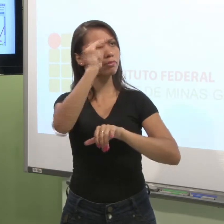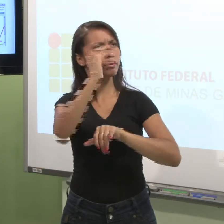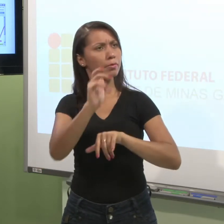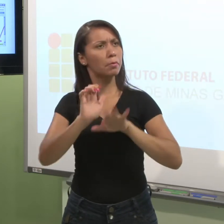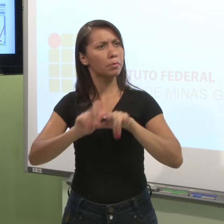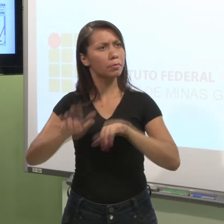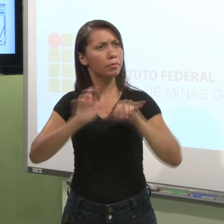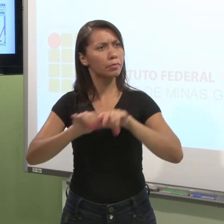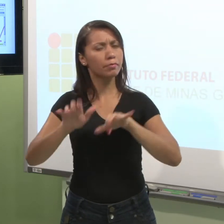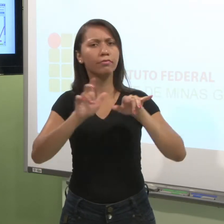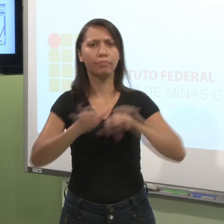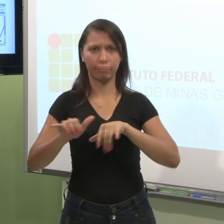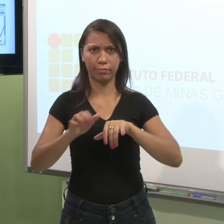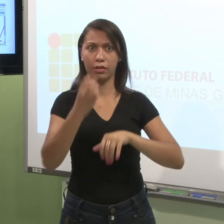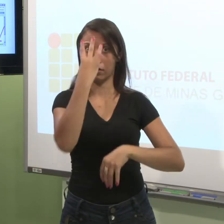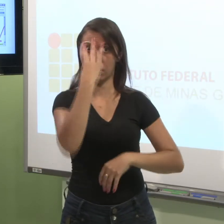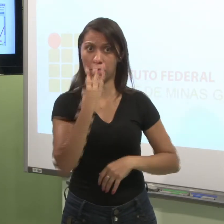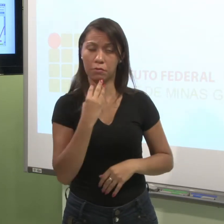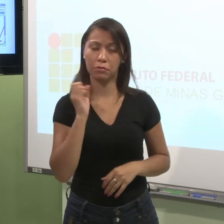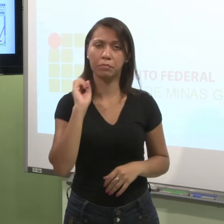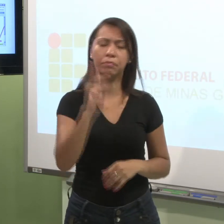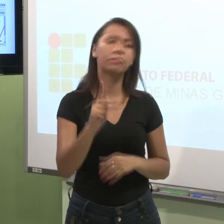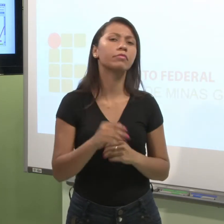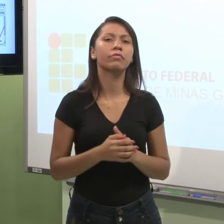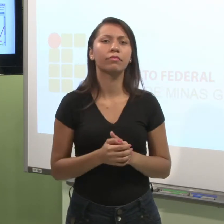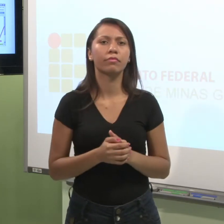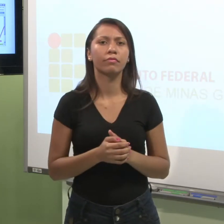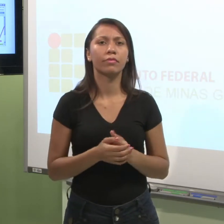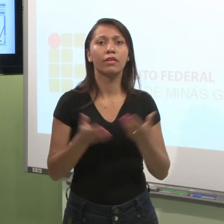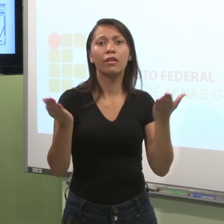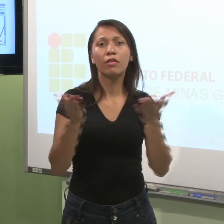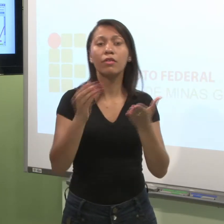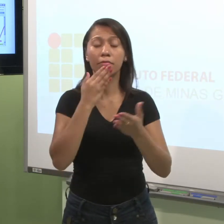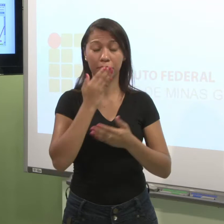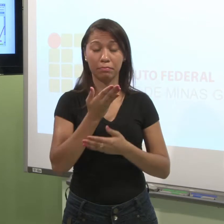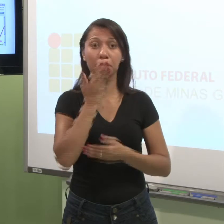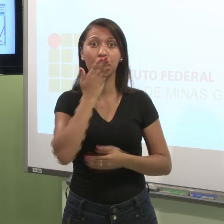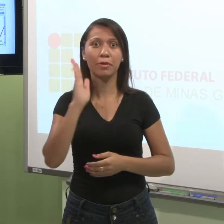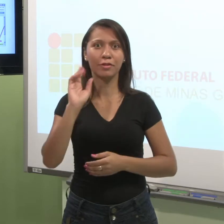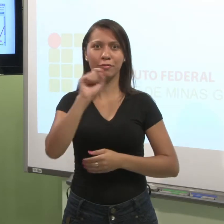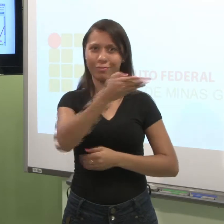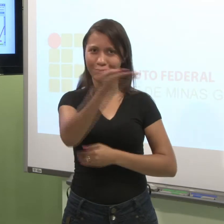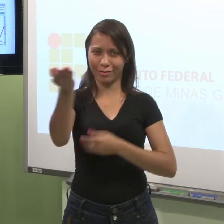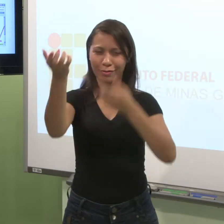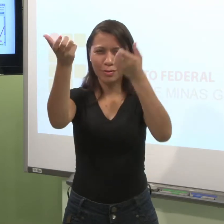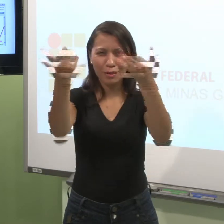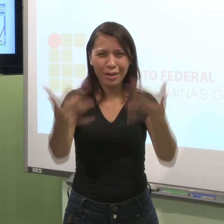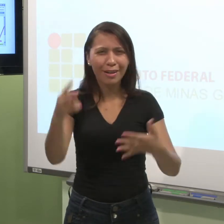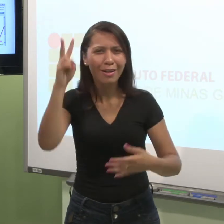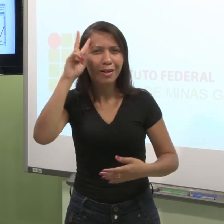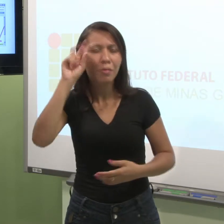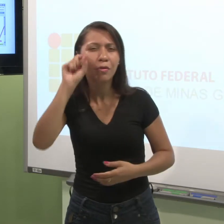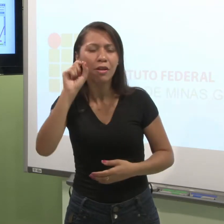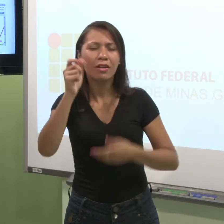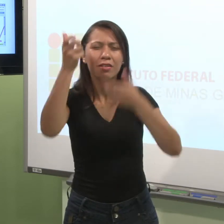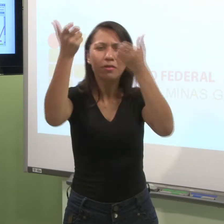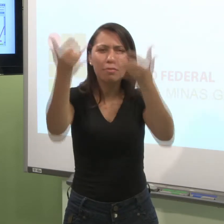como o Word, certo? Agora eu vou cumprir o que prometi para vocês lá atrás. Lembram que fiquei de explicar para vocês o que